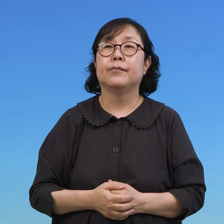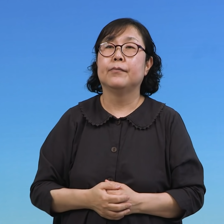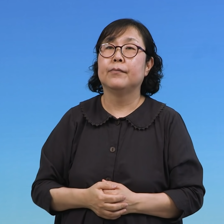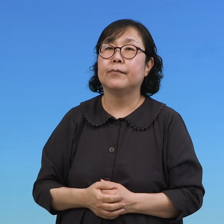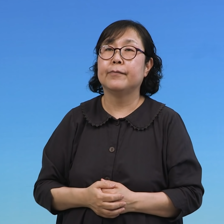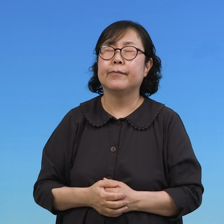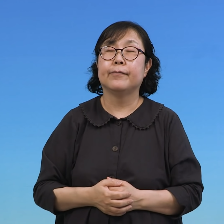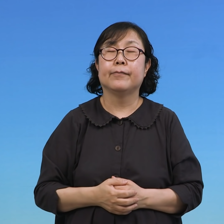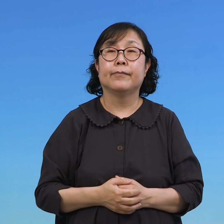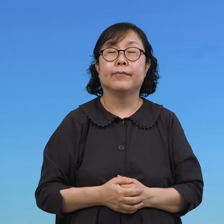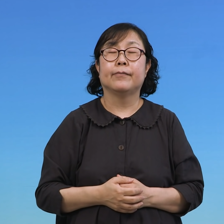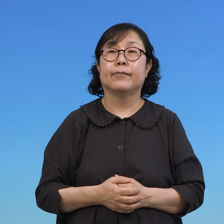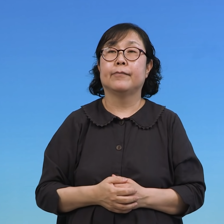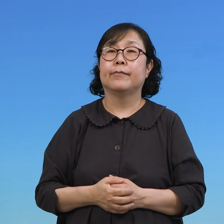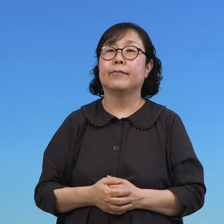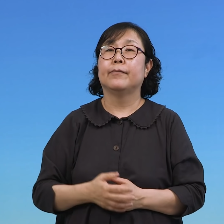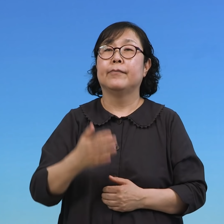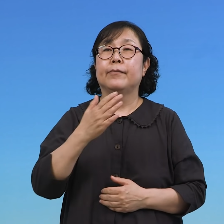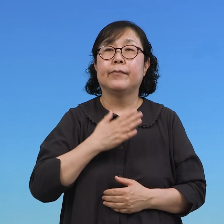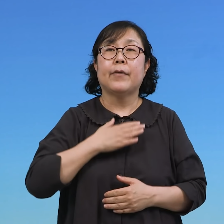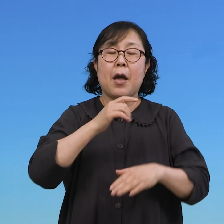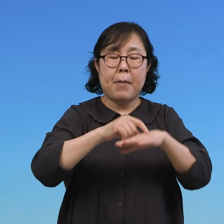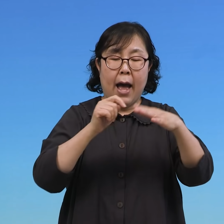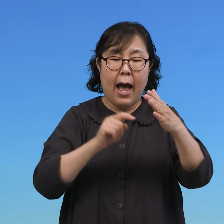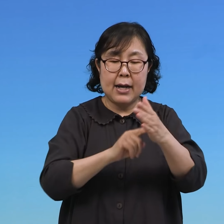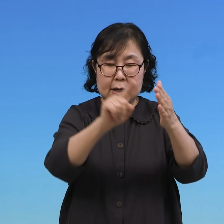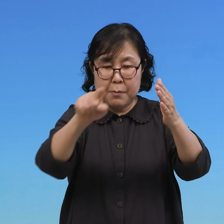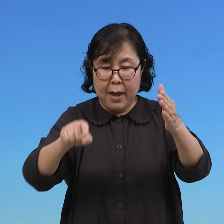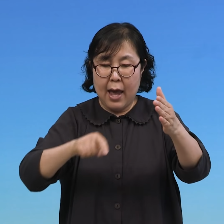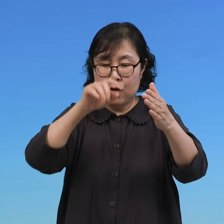내 마음에 주를 향한 사랑이